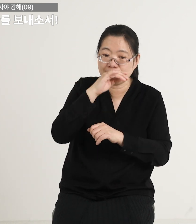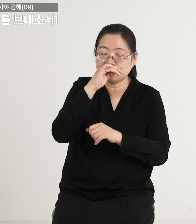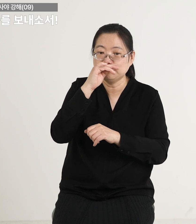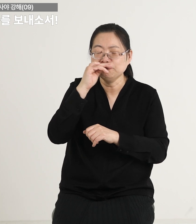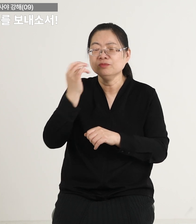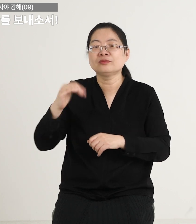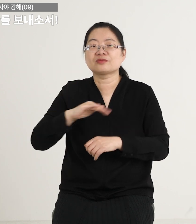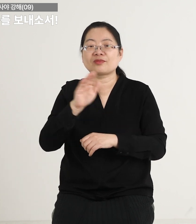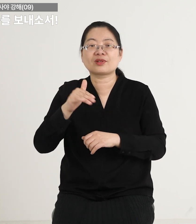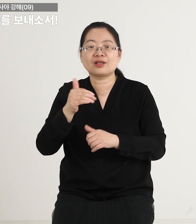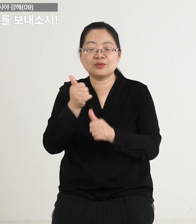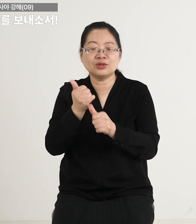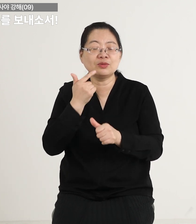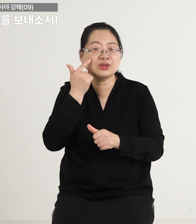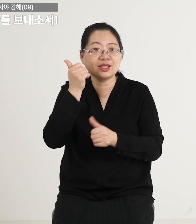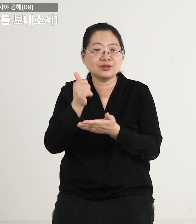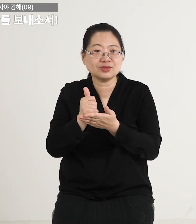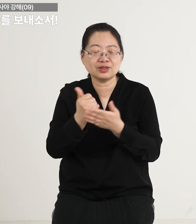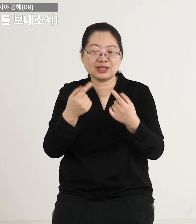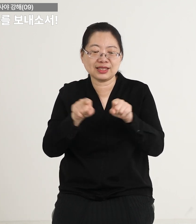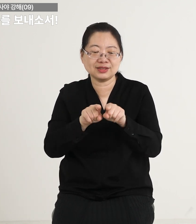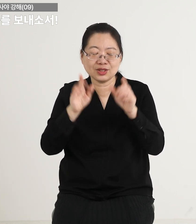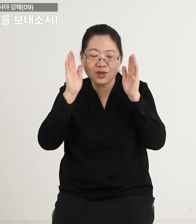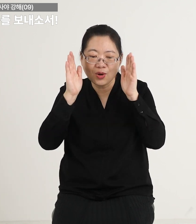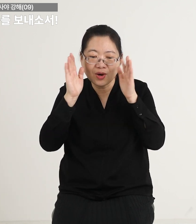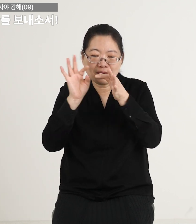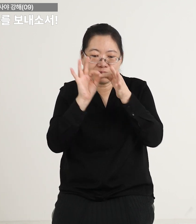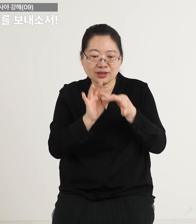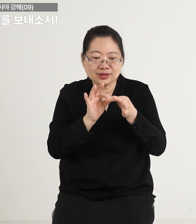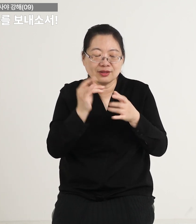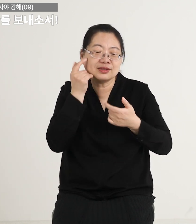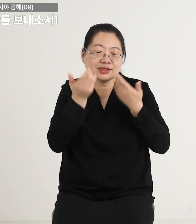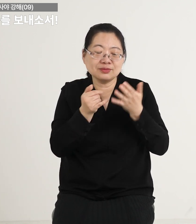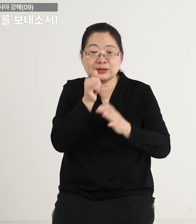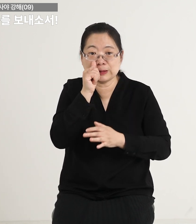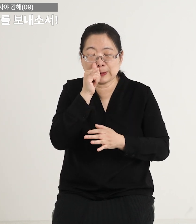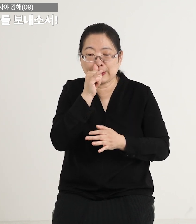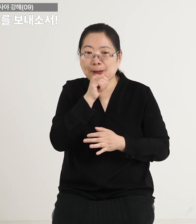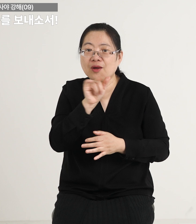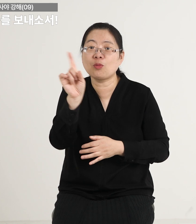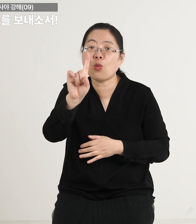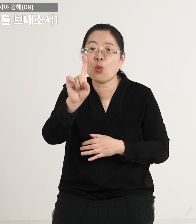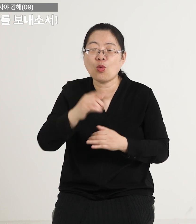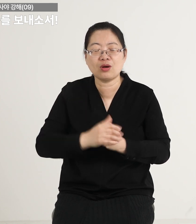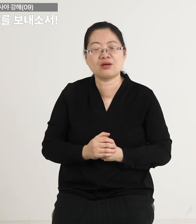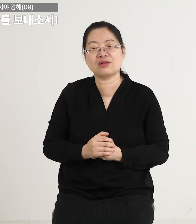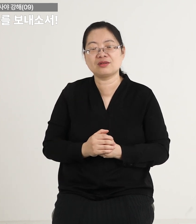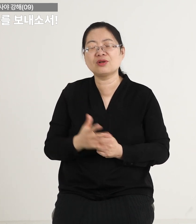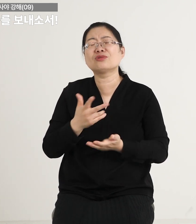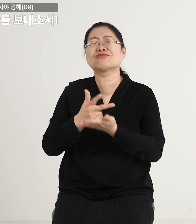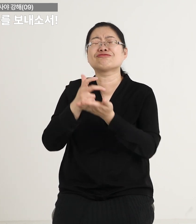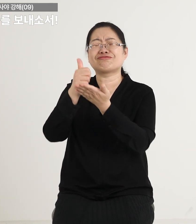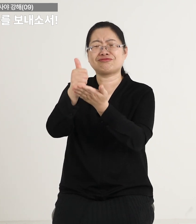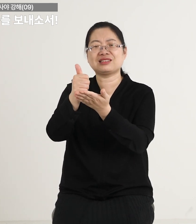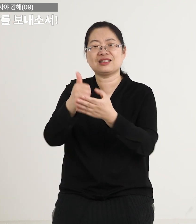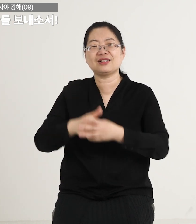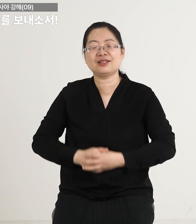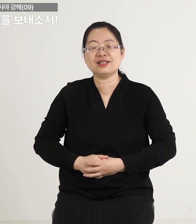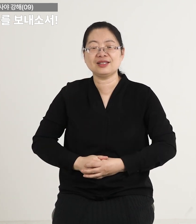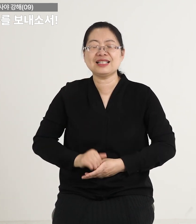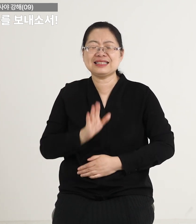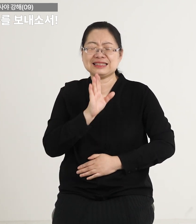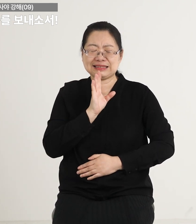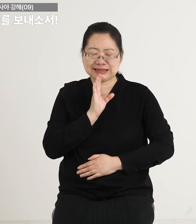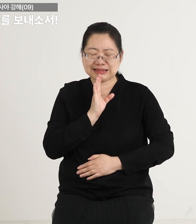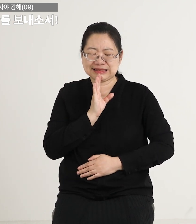우리 교역자들도 스터디를 하면서 물었던 질문이 뭔지 아세요? 주님, 참된